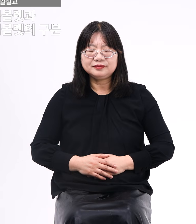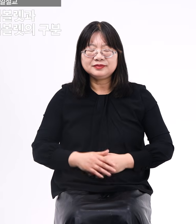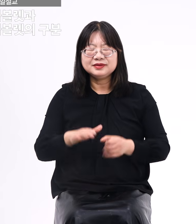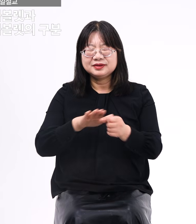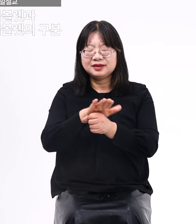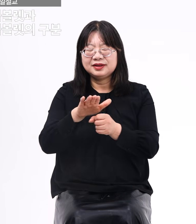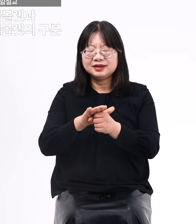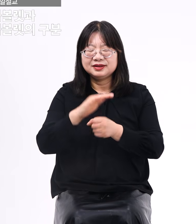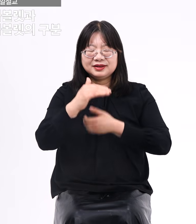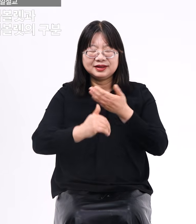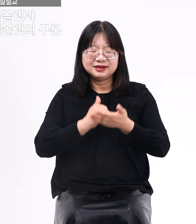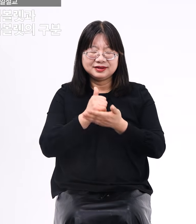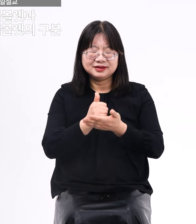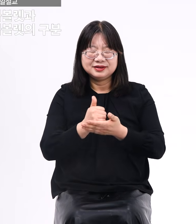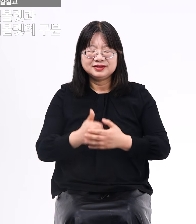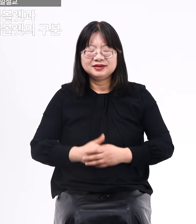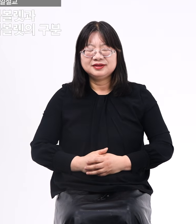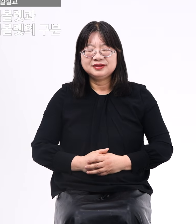사랑하시는 하나님,